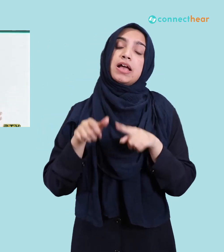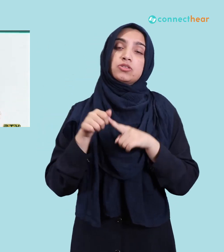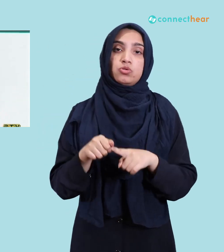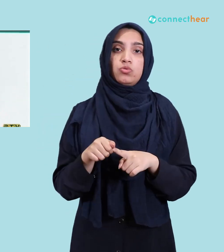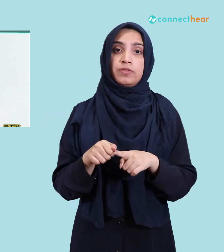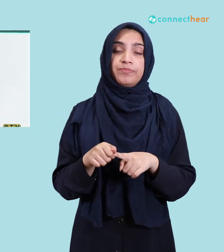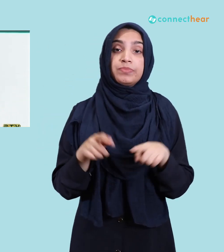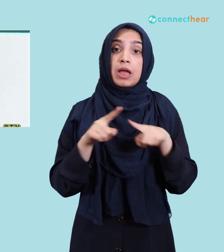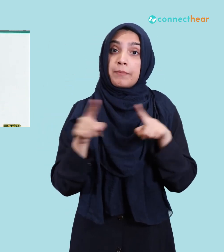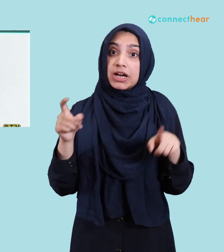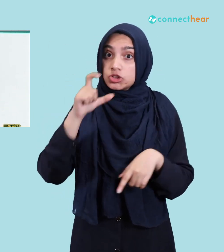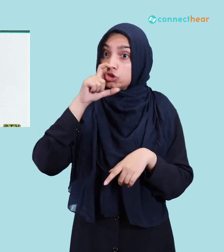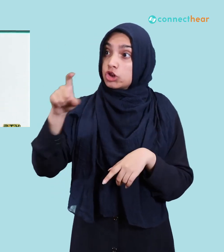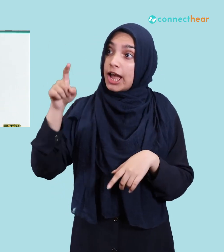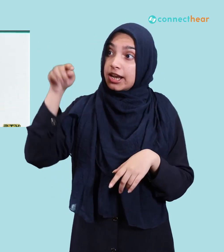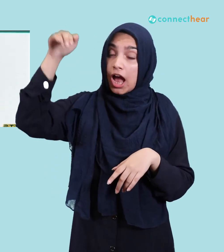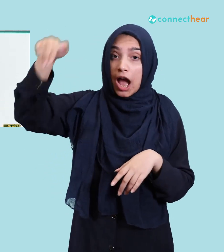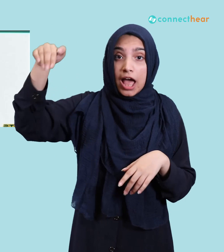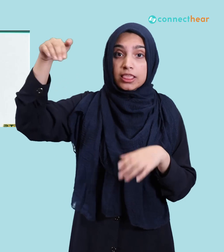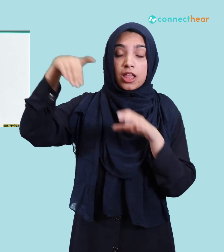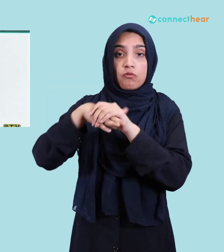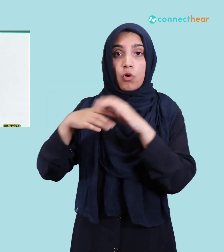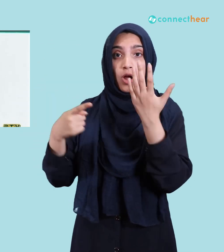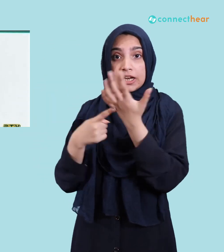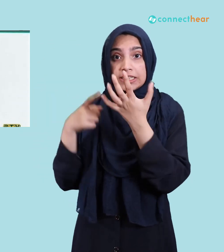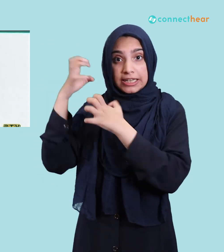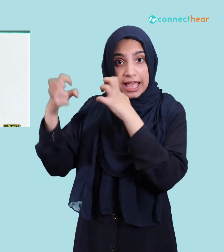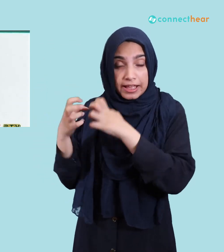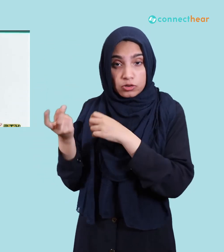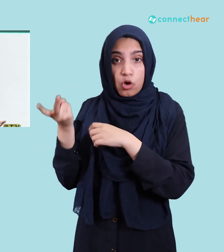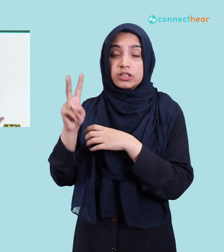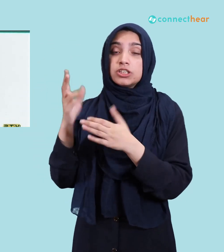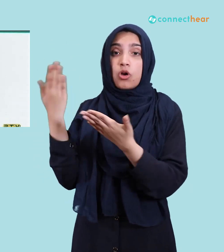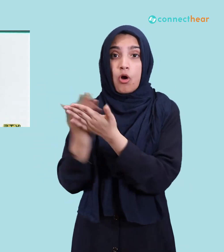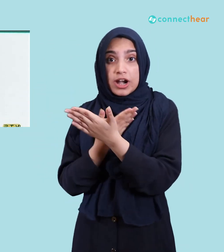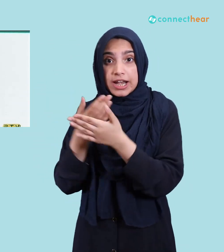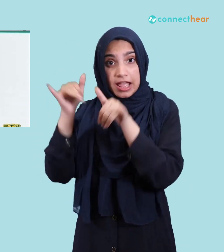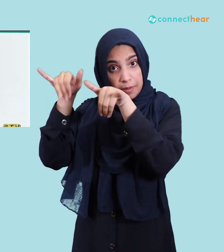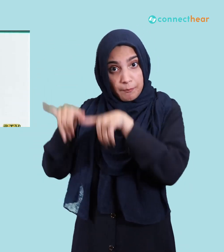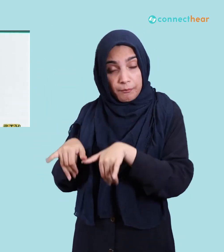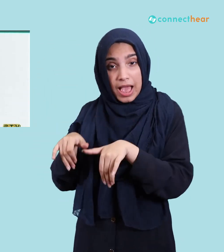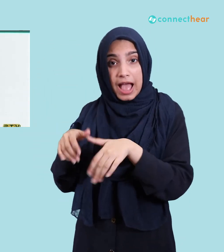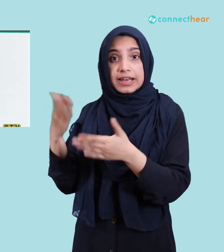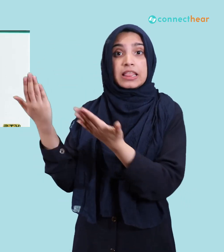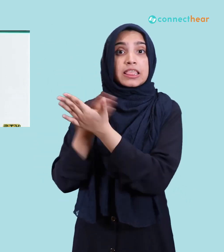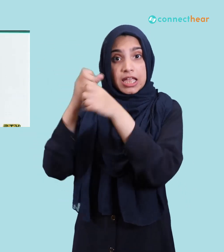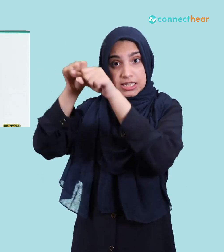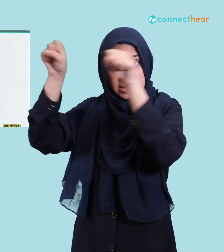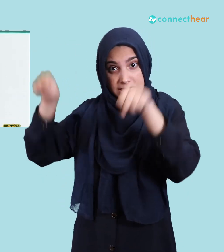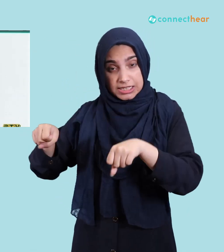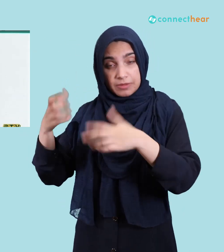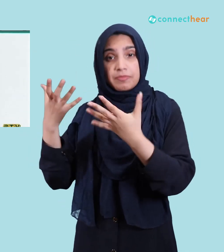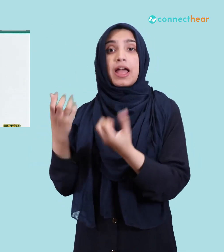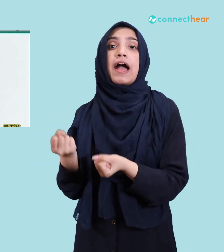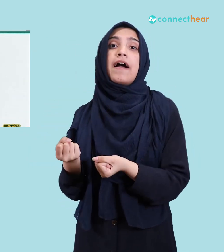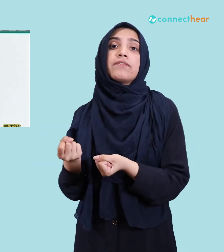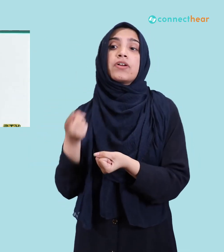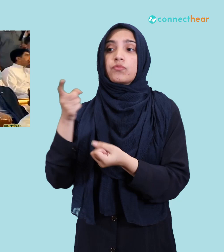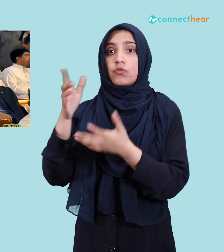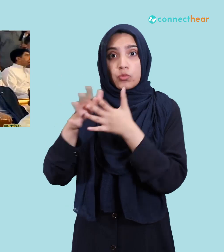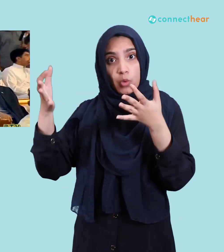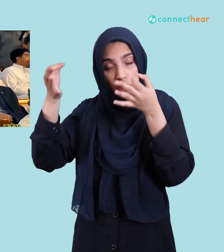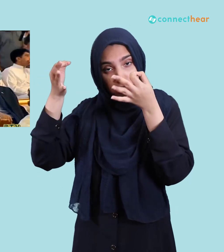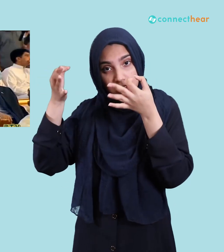ریسنٹ یعنی جو انڈسٹریلائزیشن ہے وہ پچھلے 30-40 سال میں چائنا انڈسٹریلائز ہوا ہے، اور